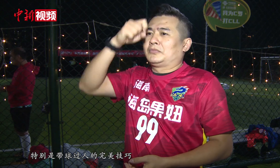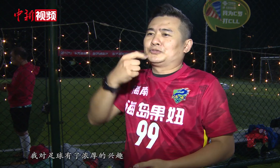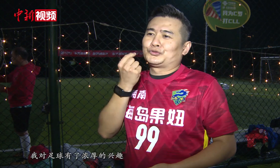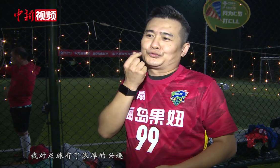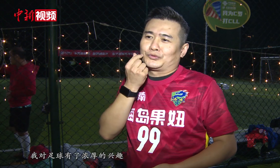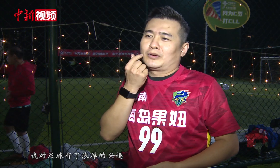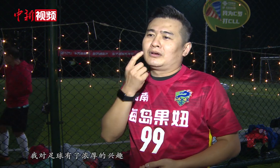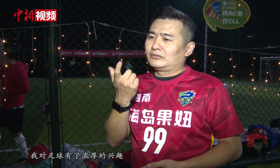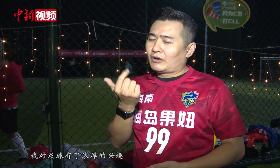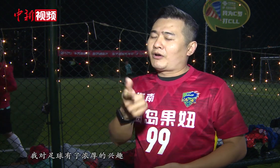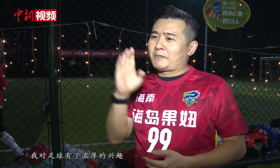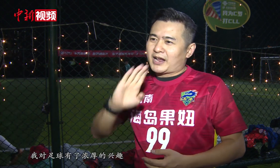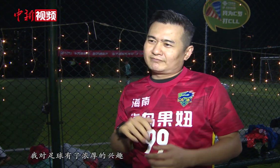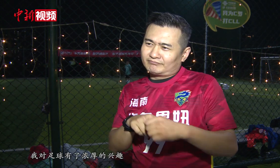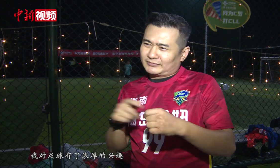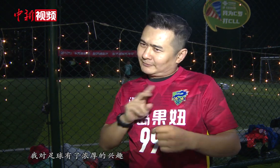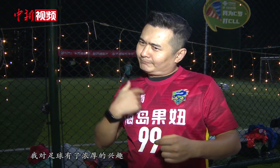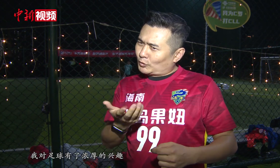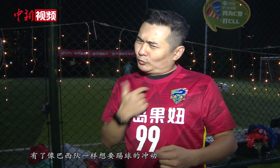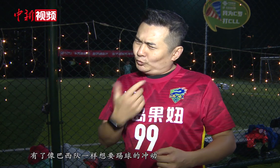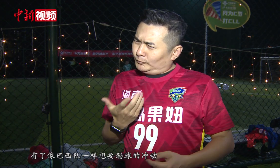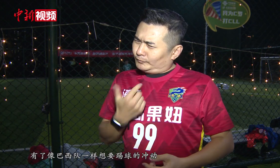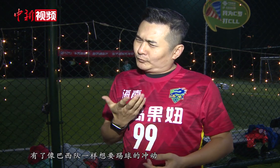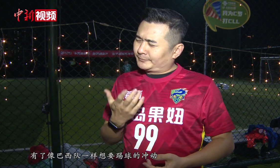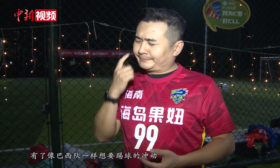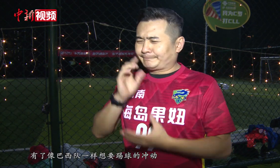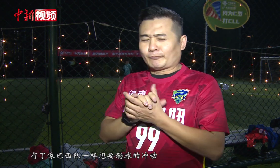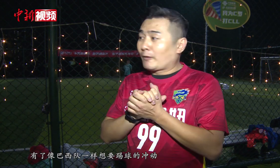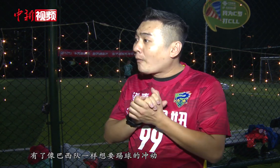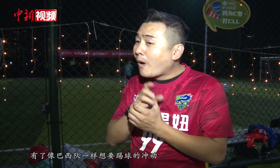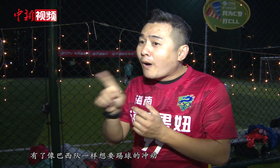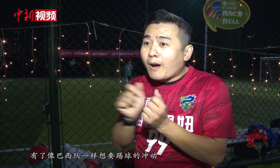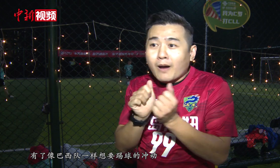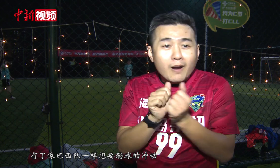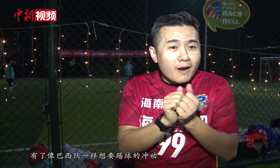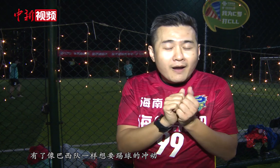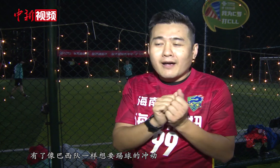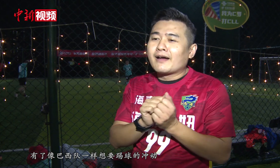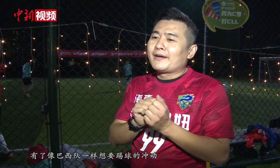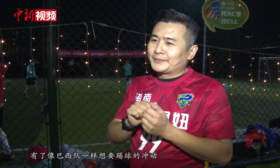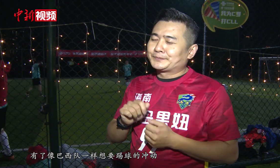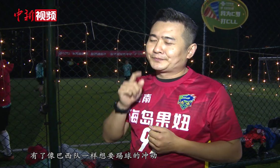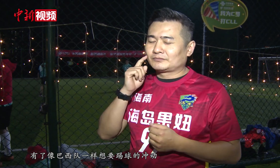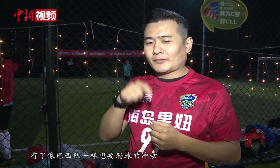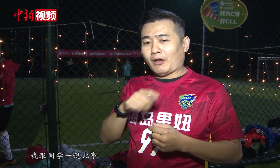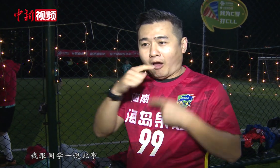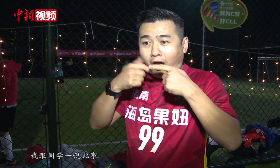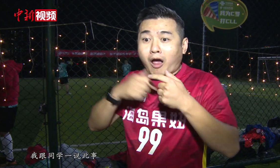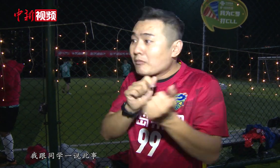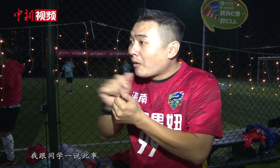我对足球有了浓厚的兴趣，有了像巴西队一样想要踢球的冲动。我跟同学一